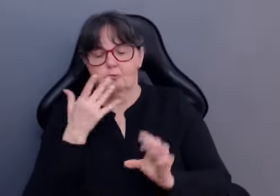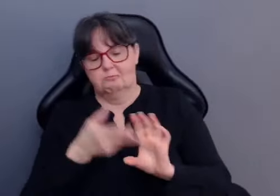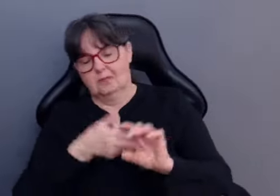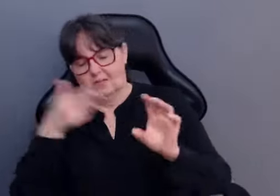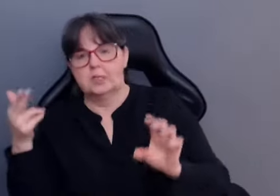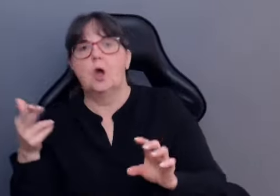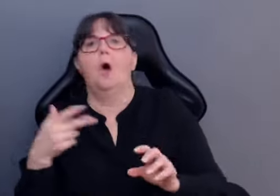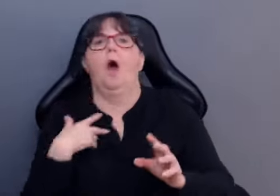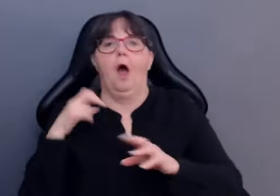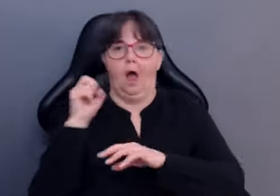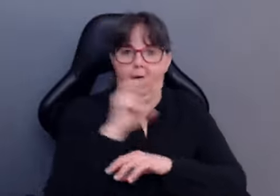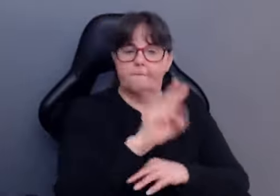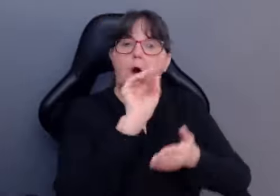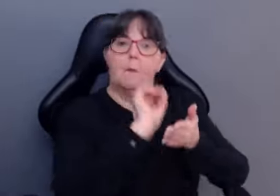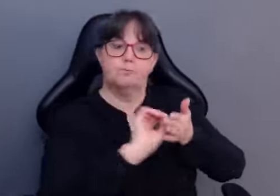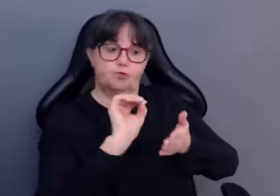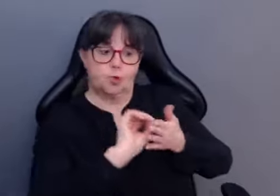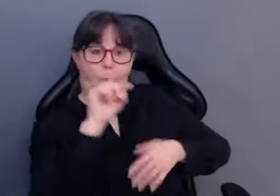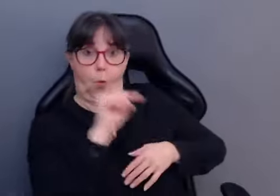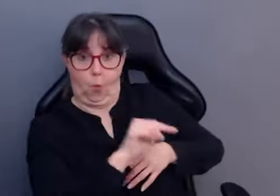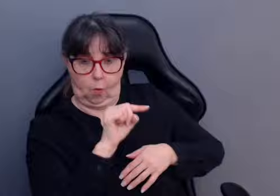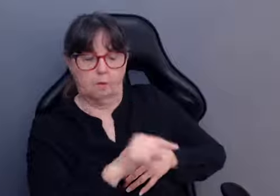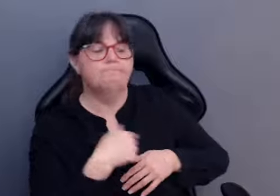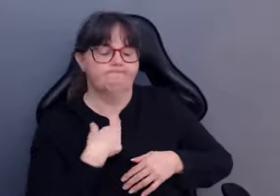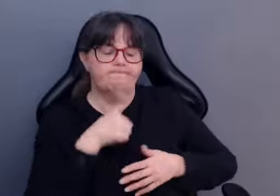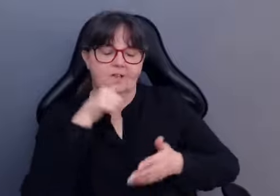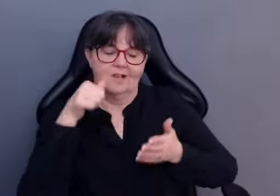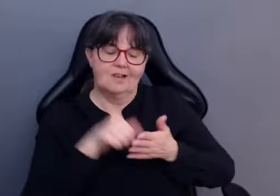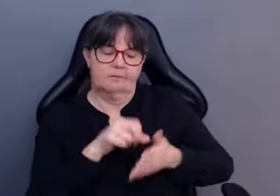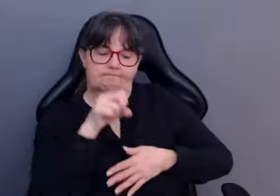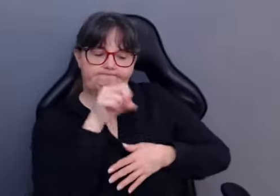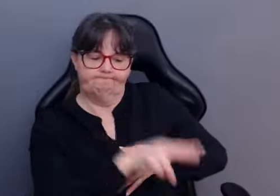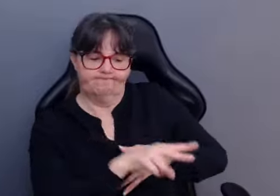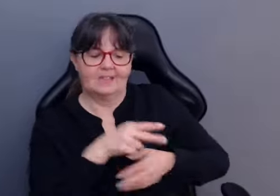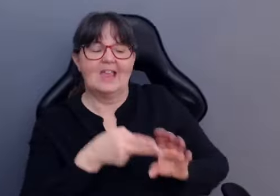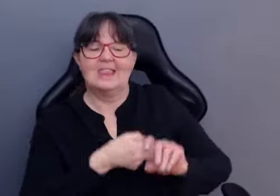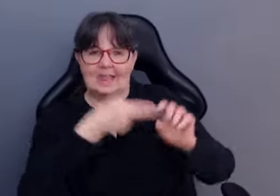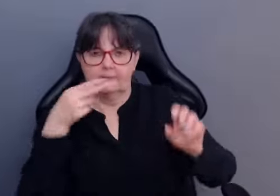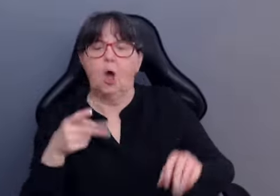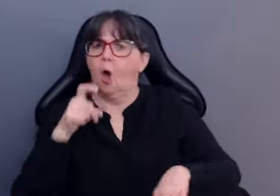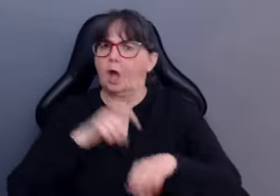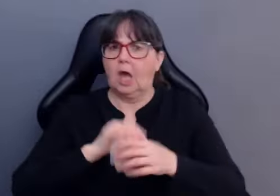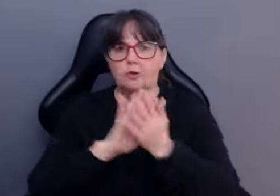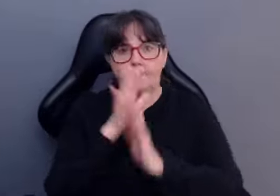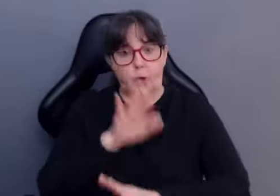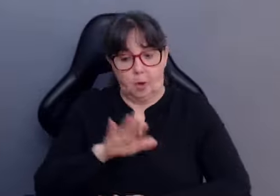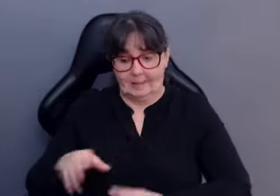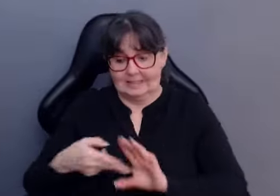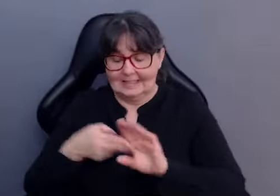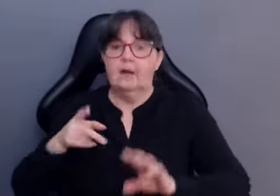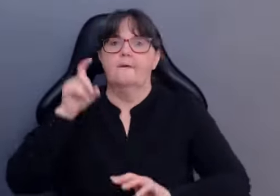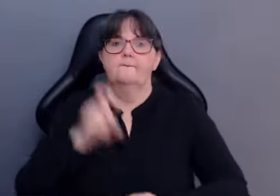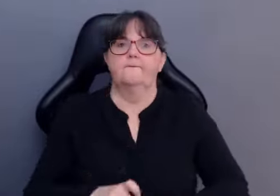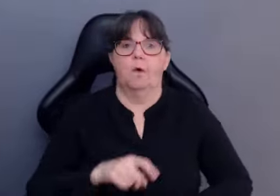social une lettre de démission. La démission est effective à l'acceptation par le